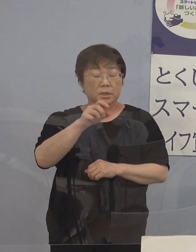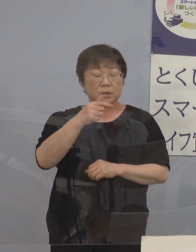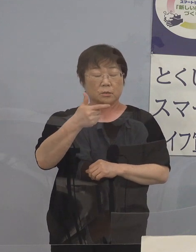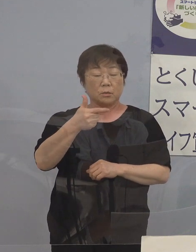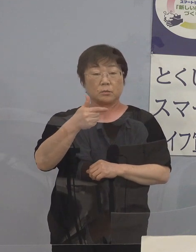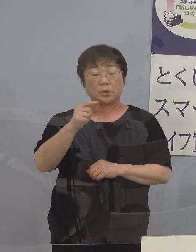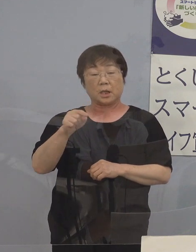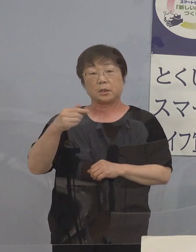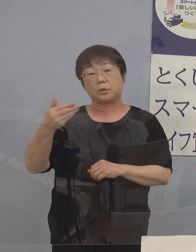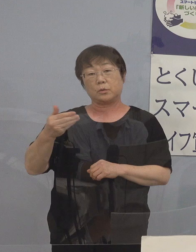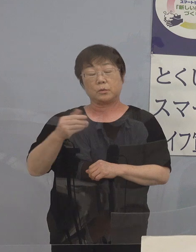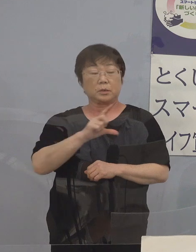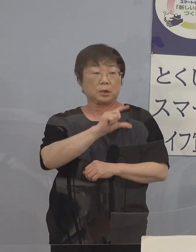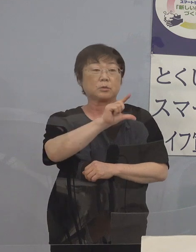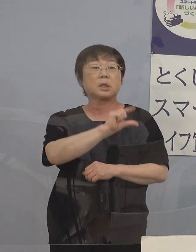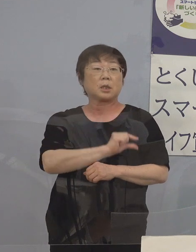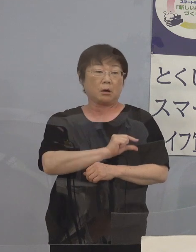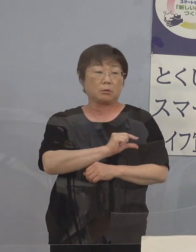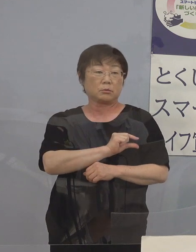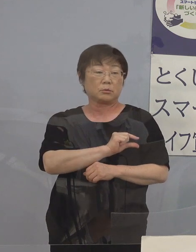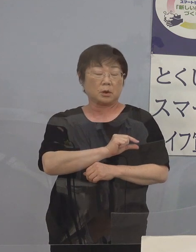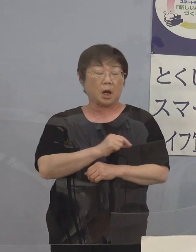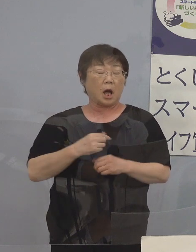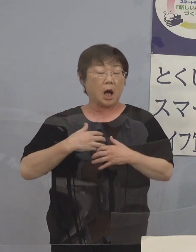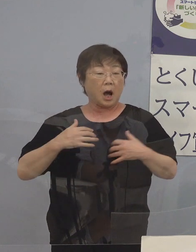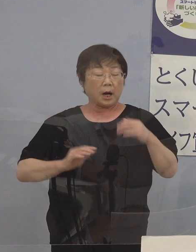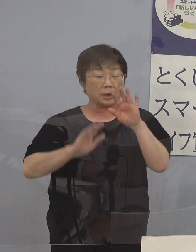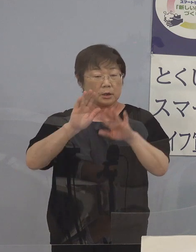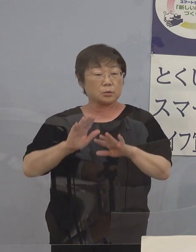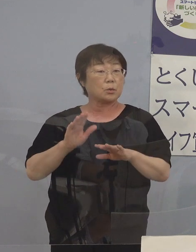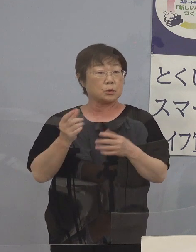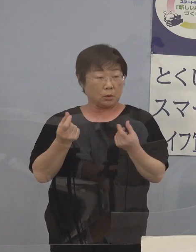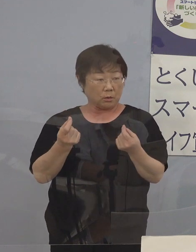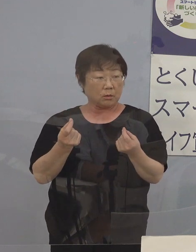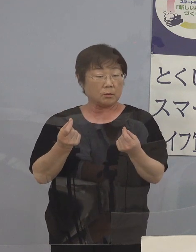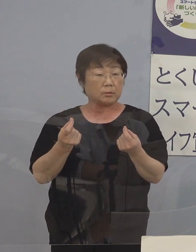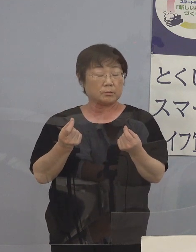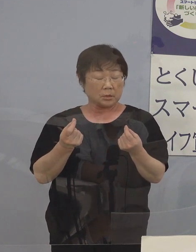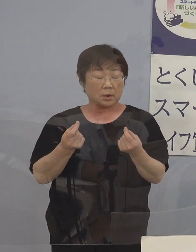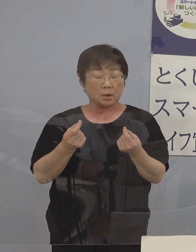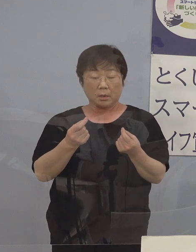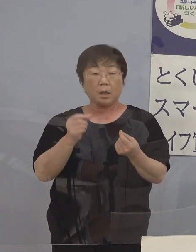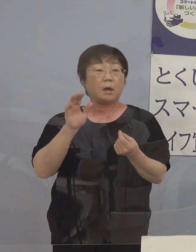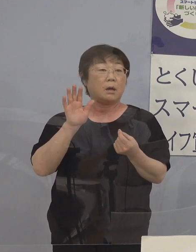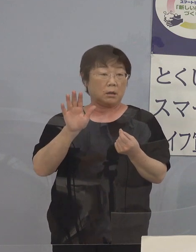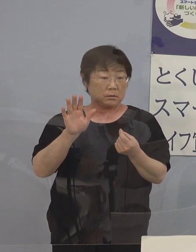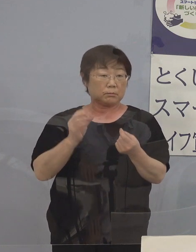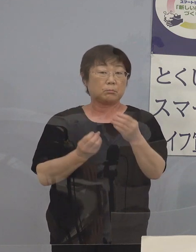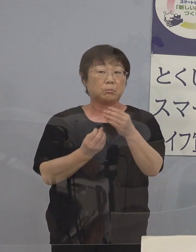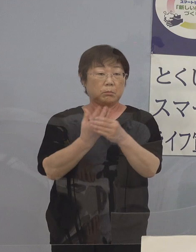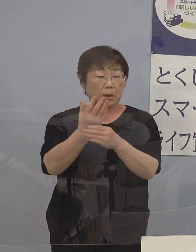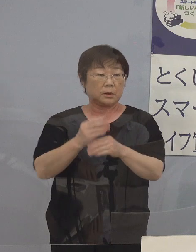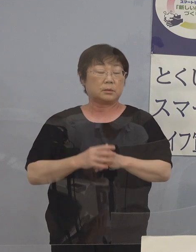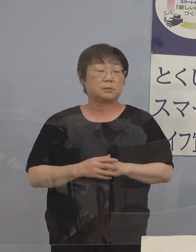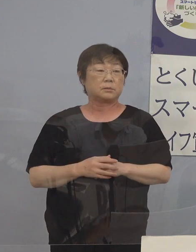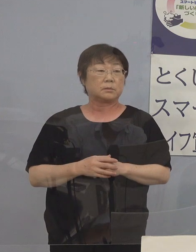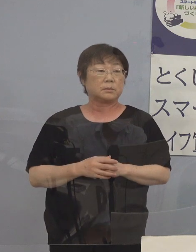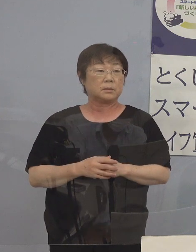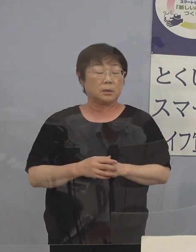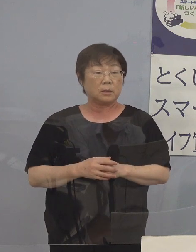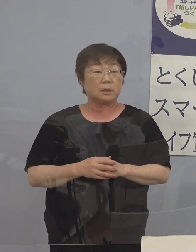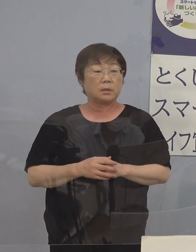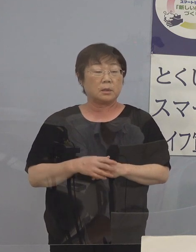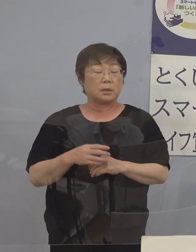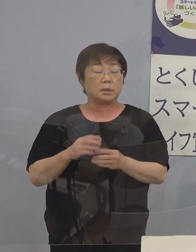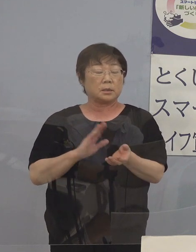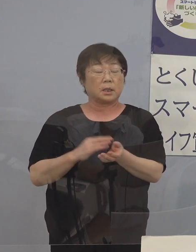36.9 度に解熱をするんですが、まあ、肺炎の症状といいますか所見が出てくるということがあって、